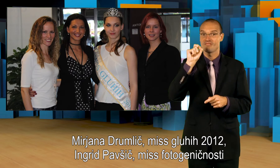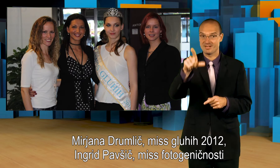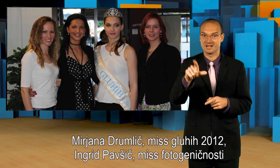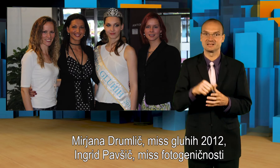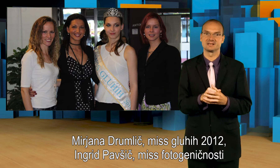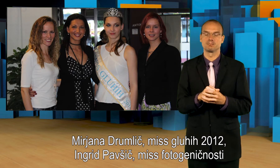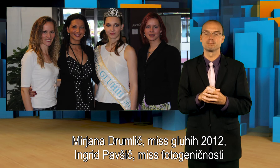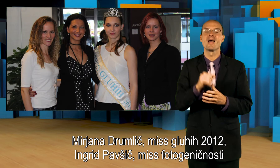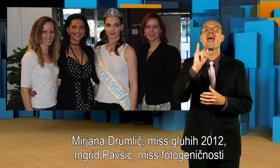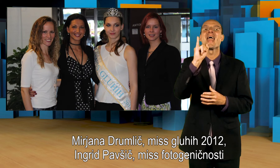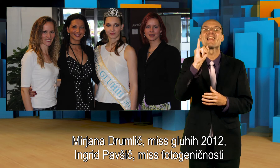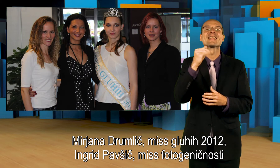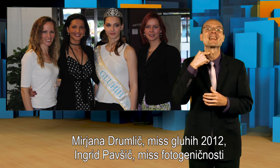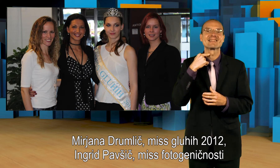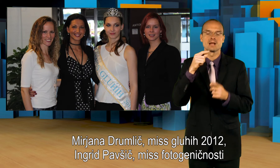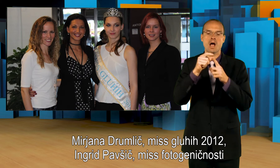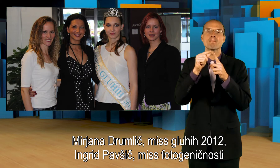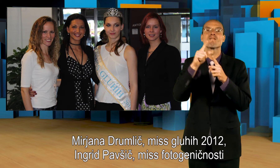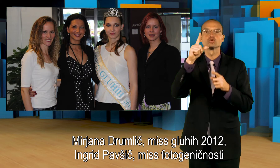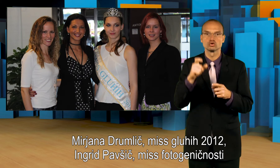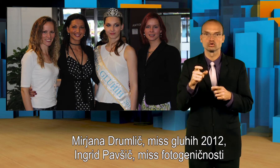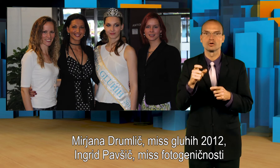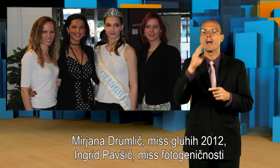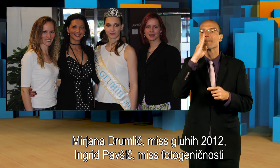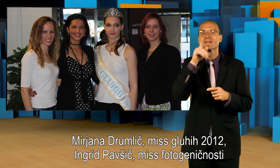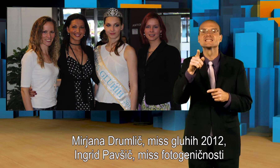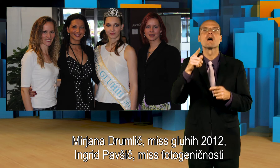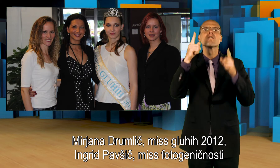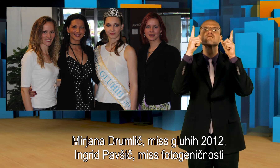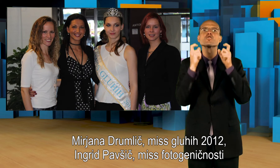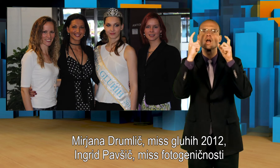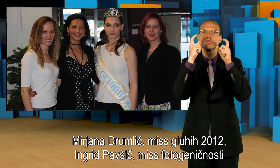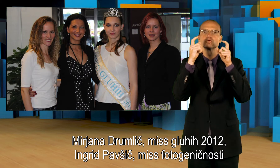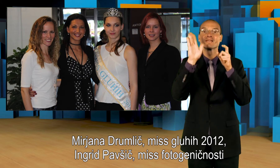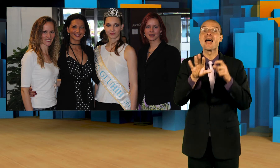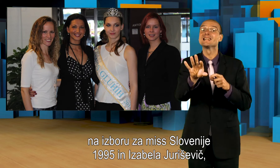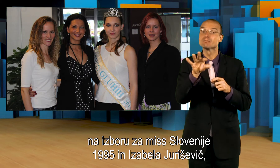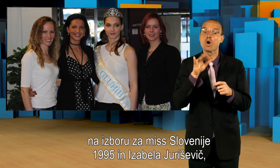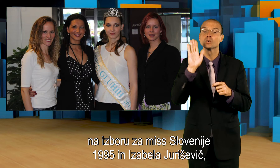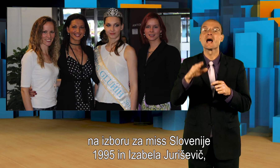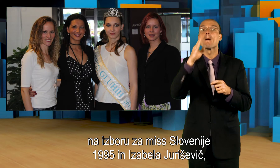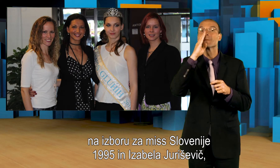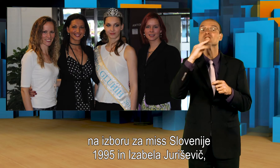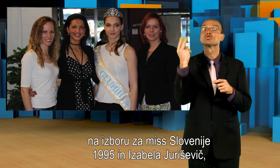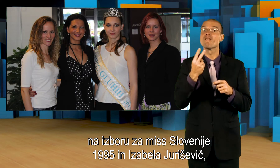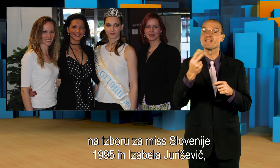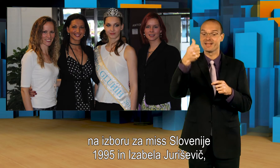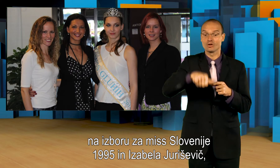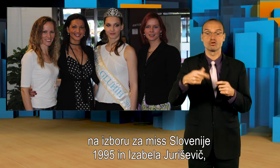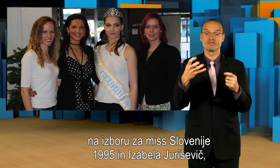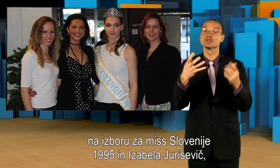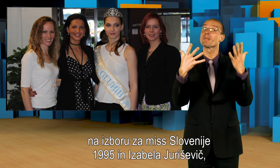Miss fotogeničnosti na izboru za Miss Slovenije 1995 in Izabela Juriševič, Miss